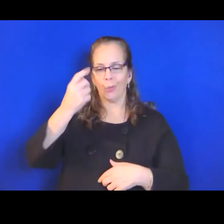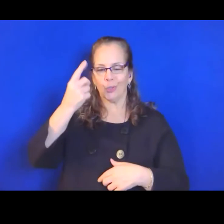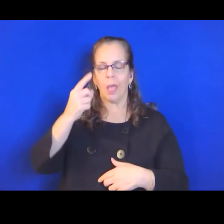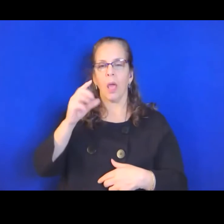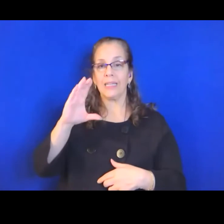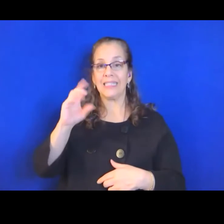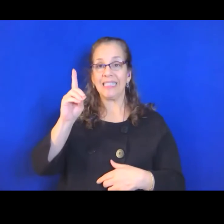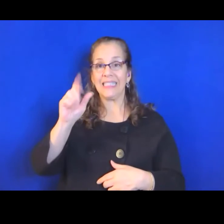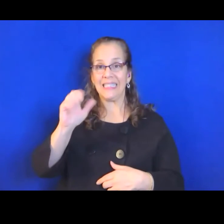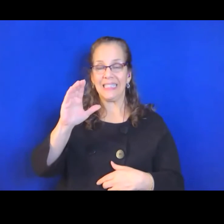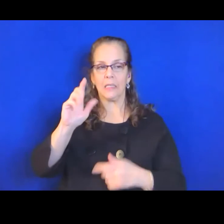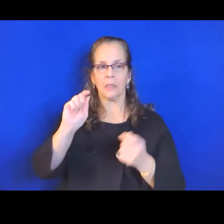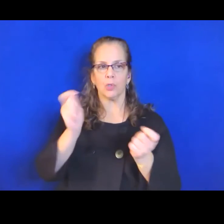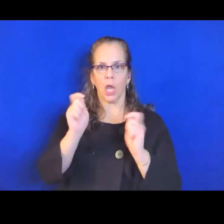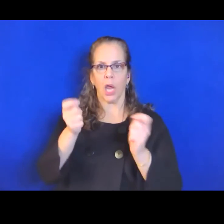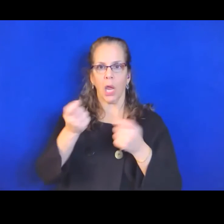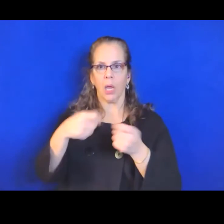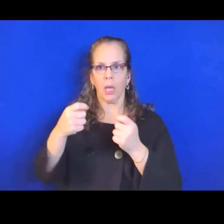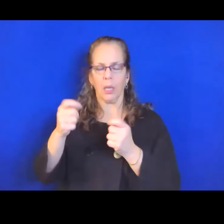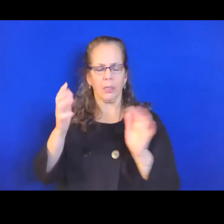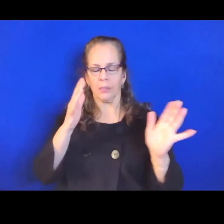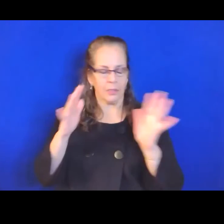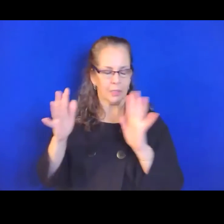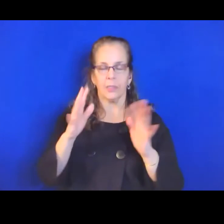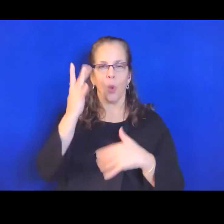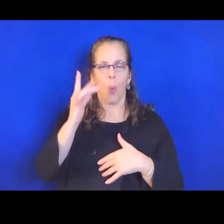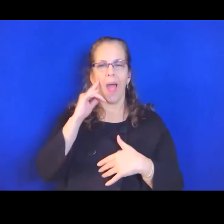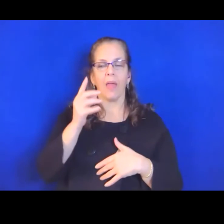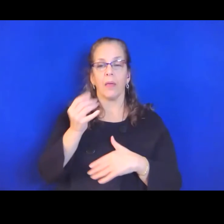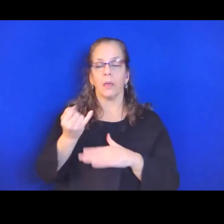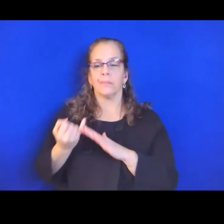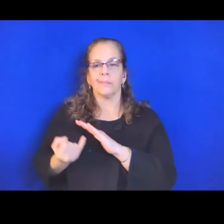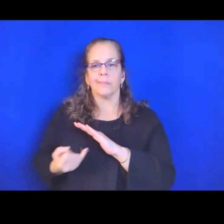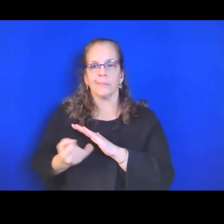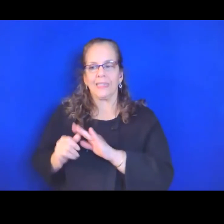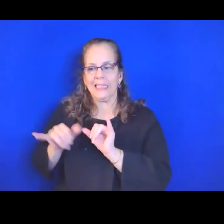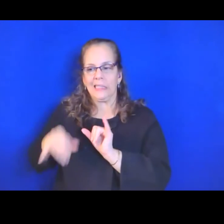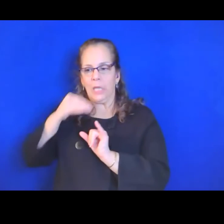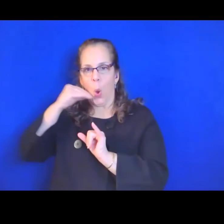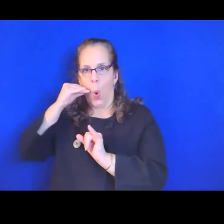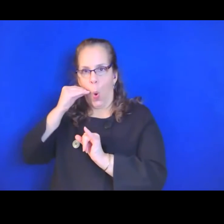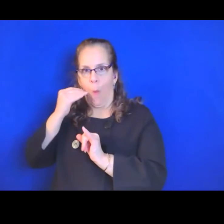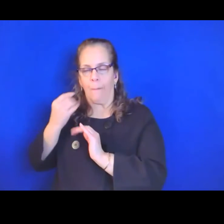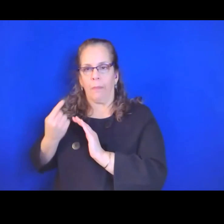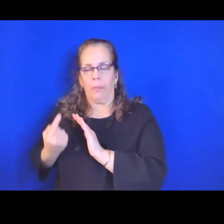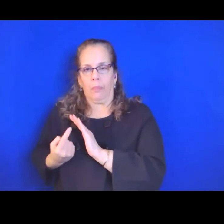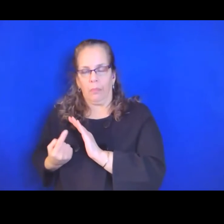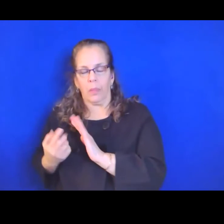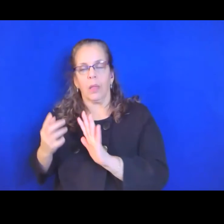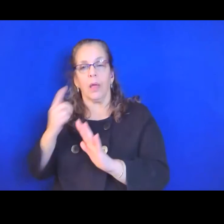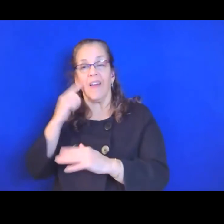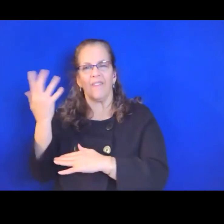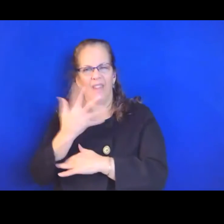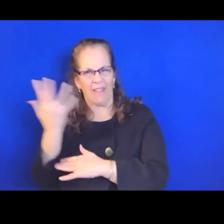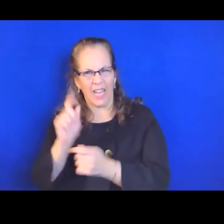检测啊，各种的一些政策好像有很多变。 Yes, 那我们应该怎么样去跟